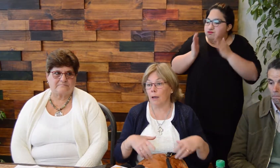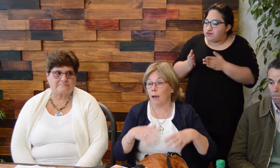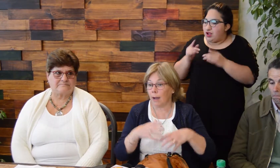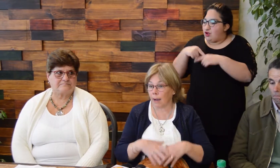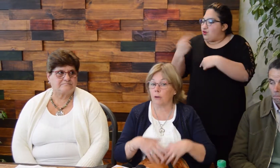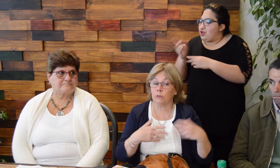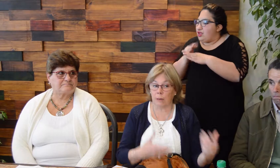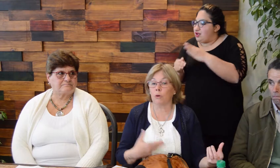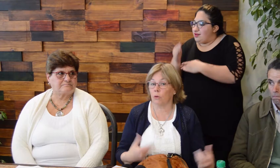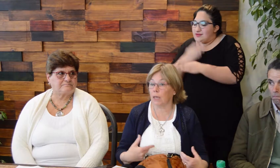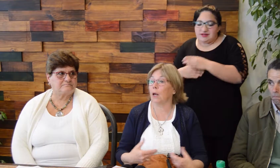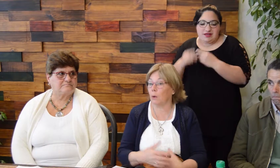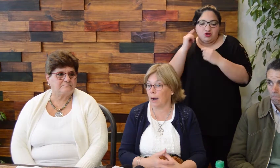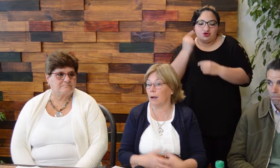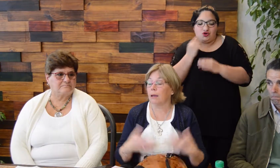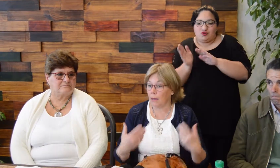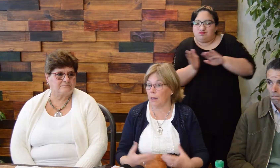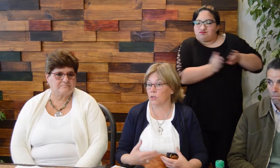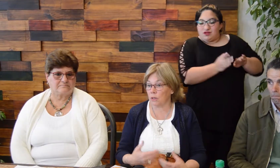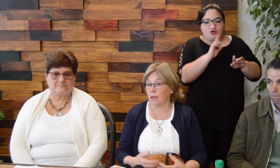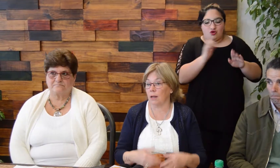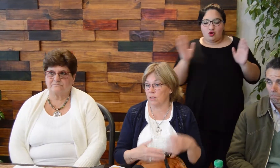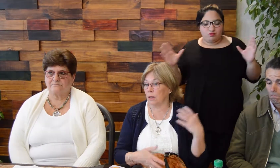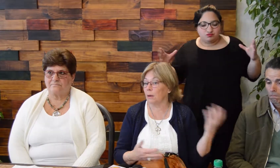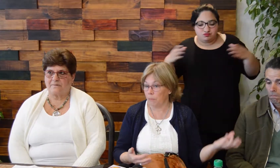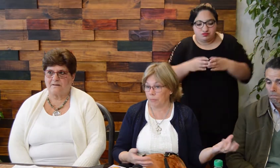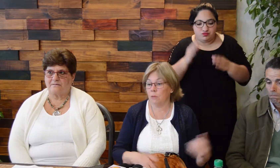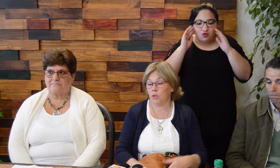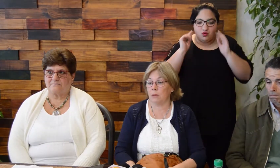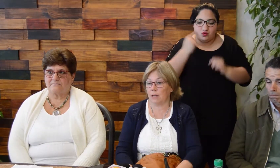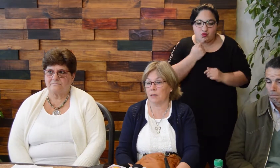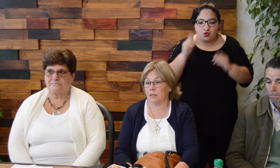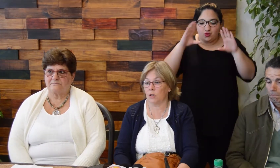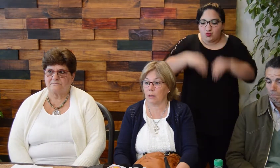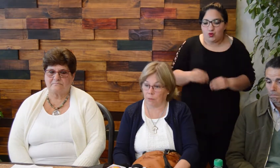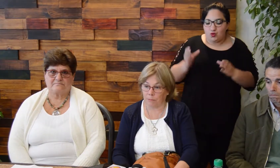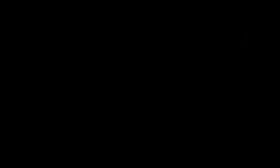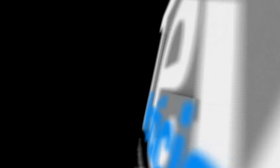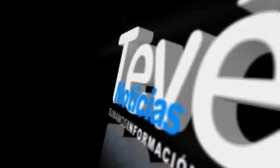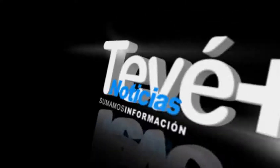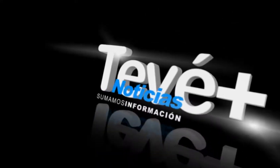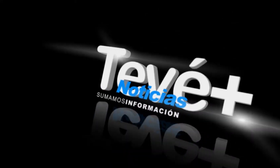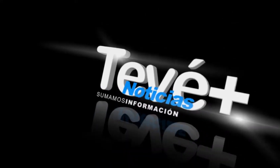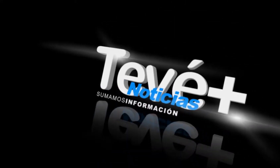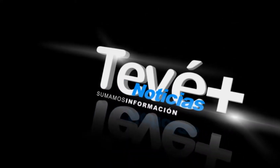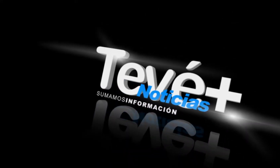ahora acá contamos con quien lo haga y los integre, así que muchísimas gracias a ella también.